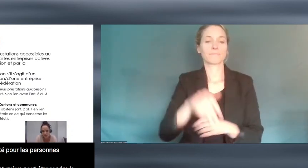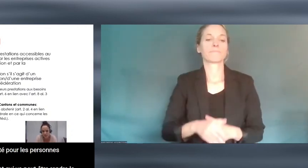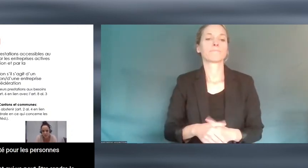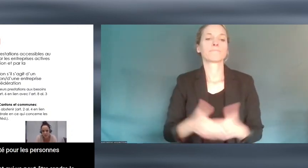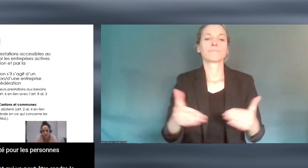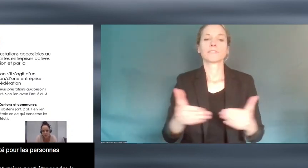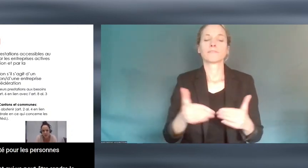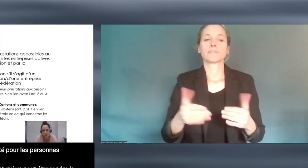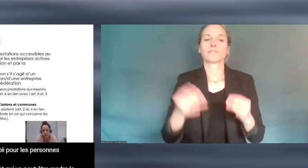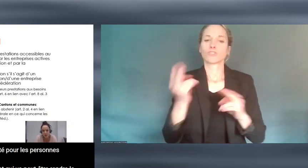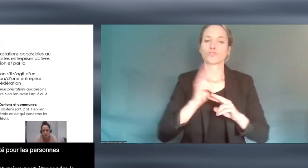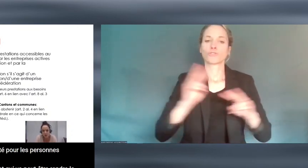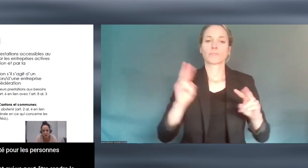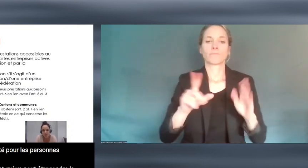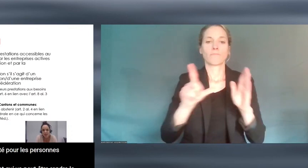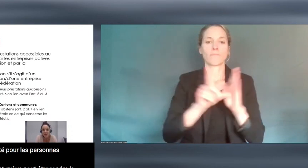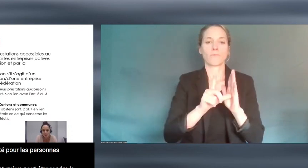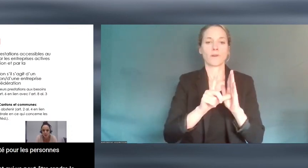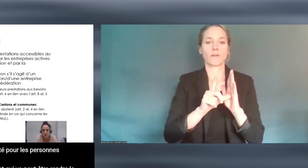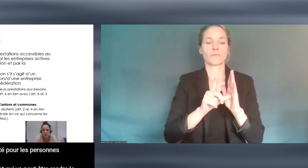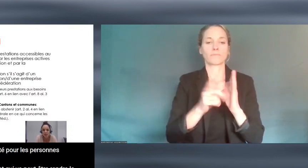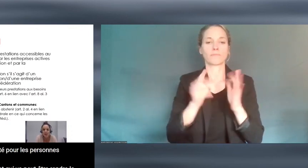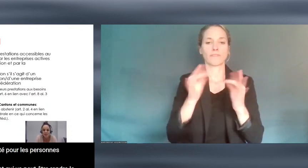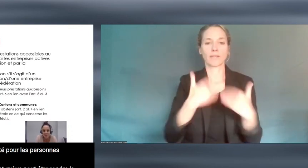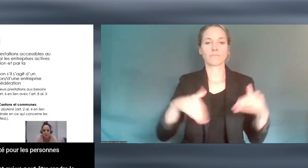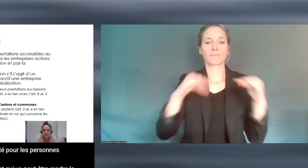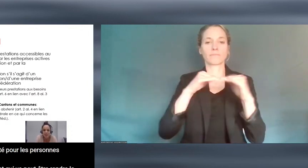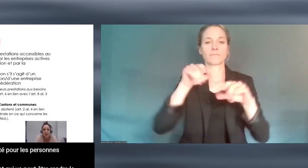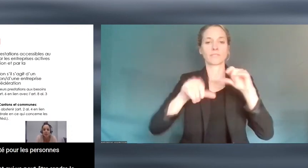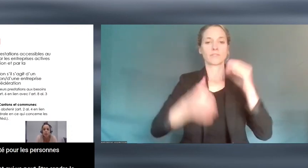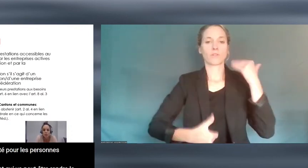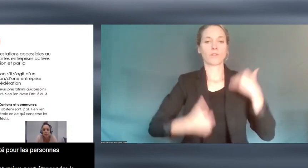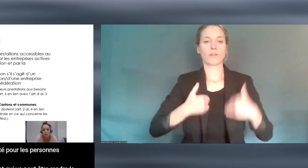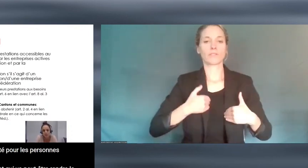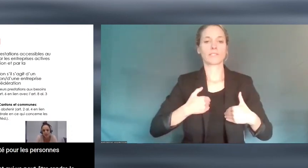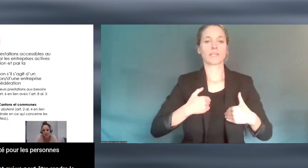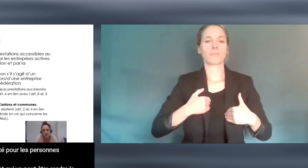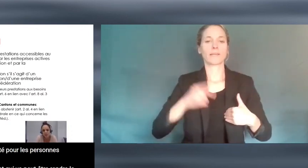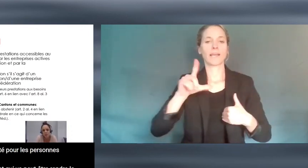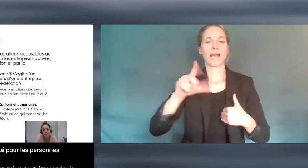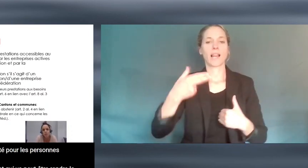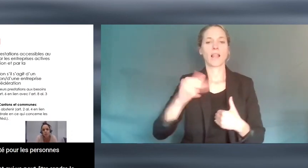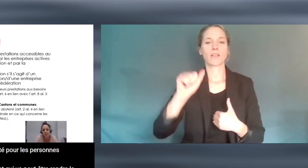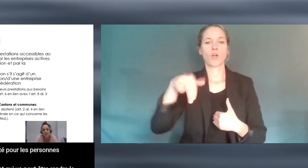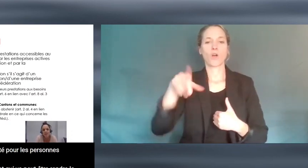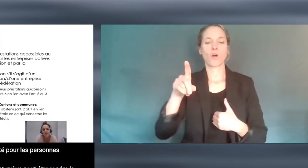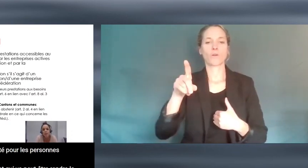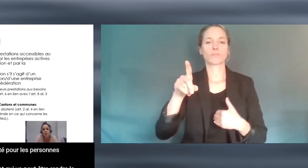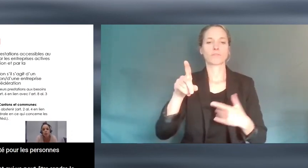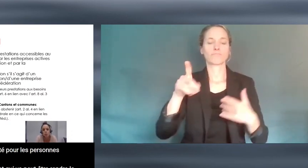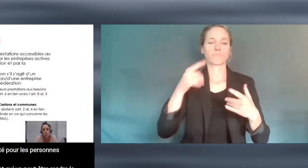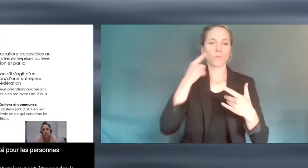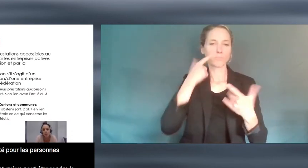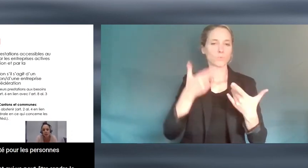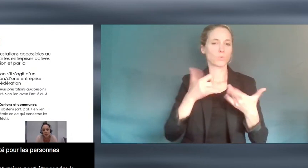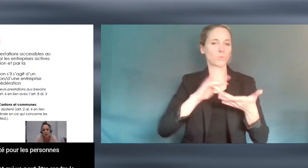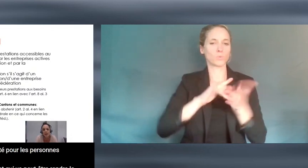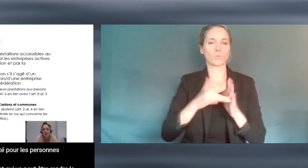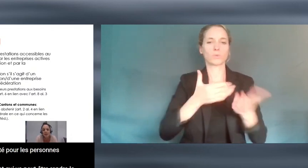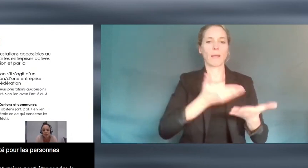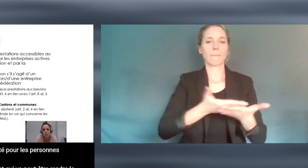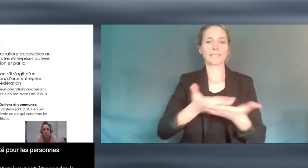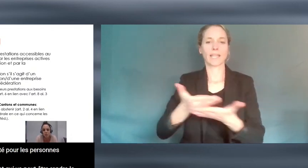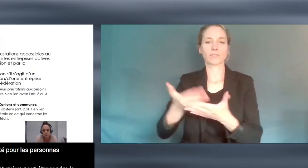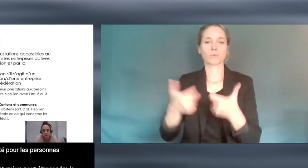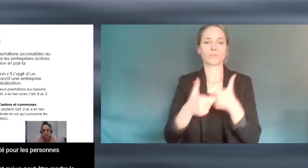sur l'égalité des personnes handicapées, la LAND, elle s'applique à toutes les prestations qui sont accessibles au public